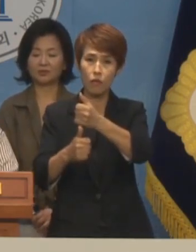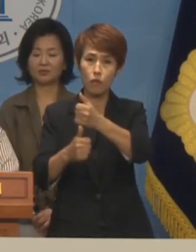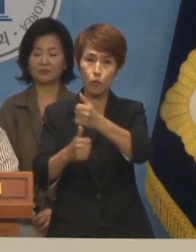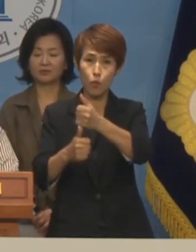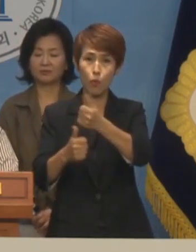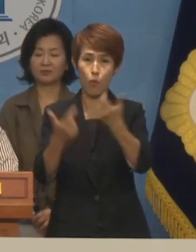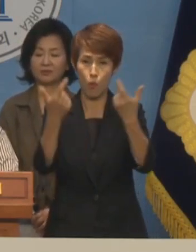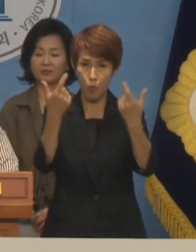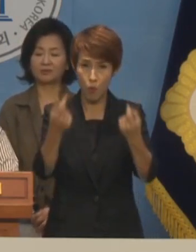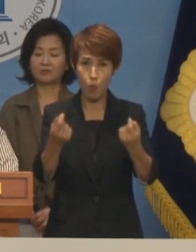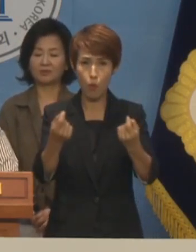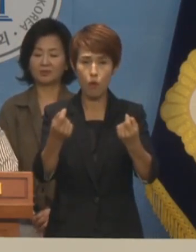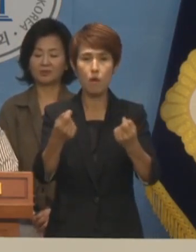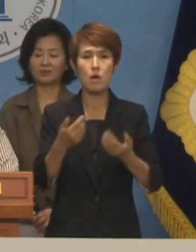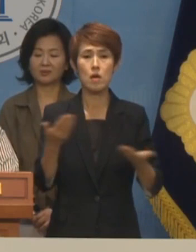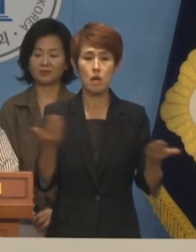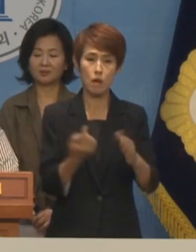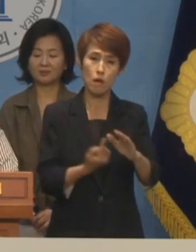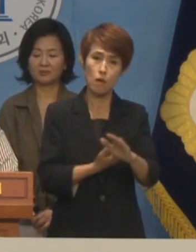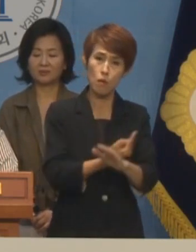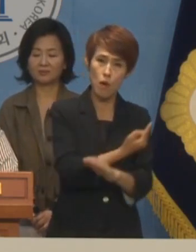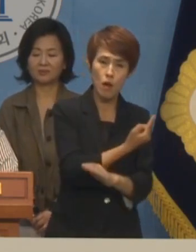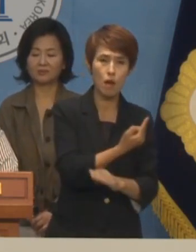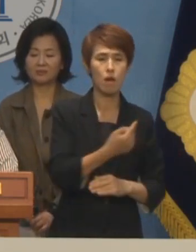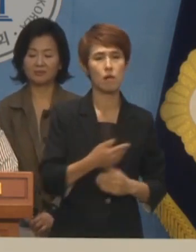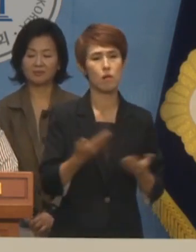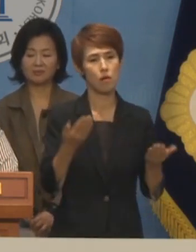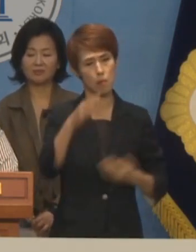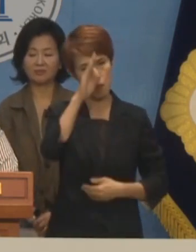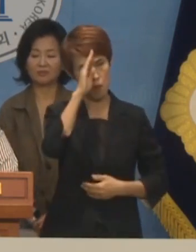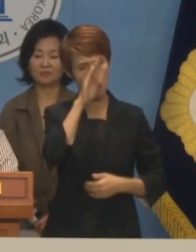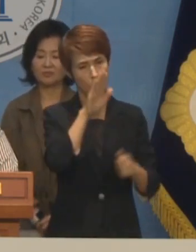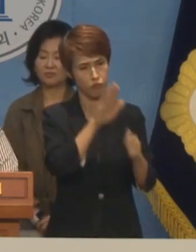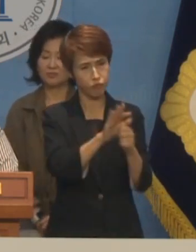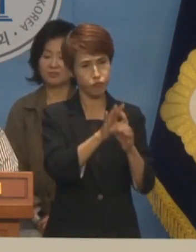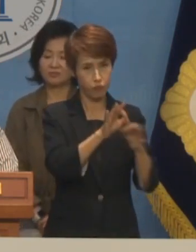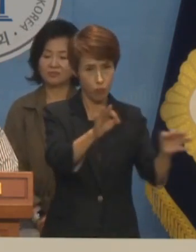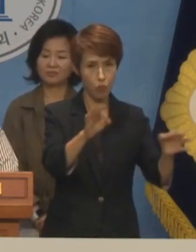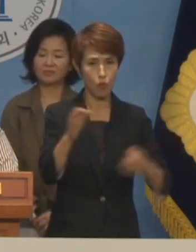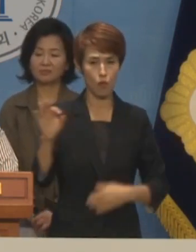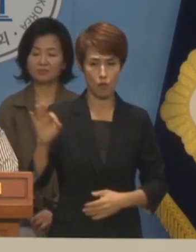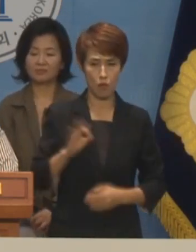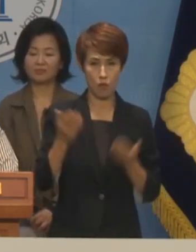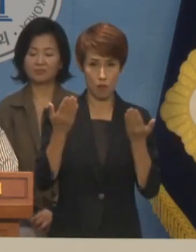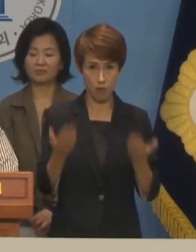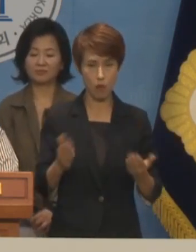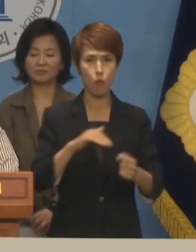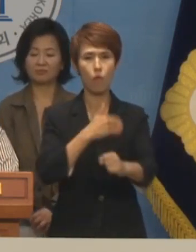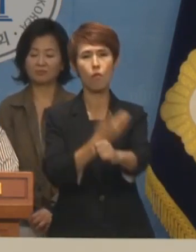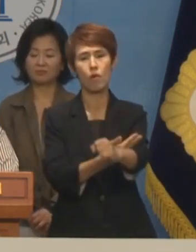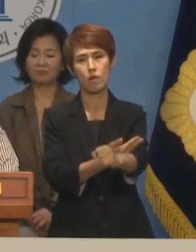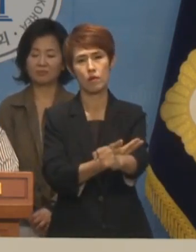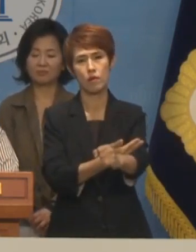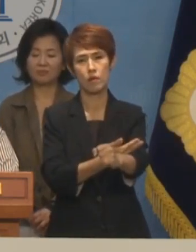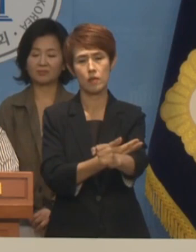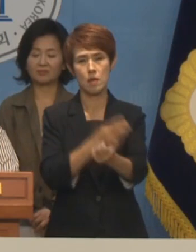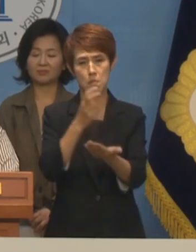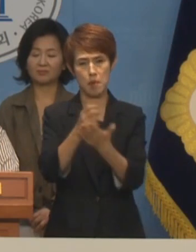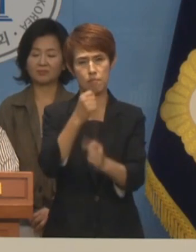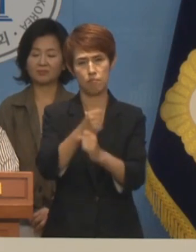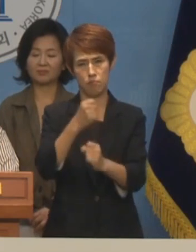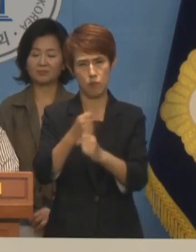국가인권위원회도 업무 외 상병에 대한 휴가 휴직 사용 권리의